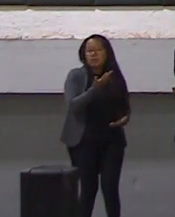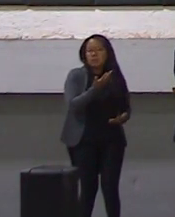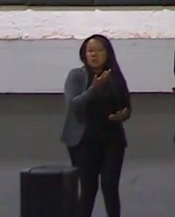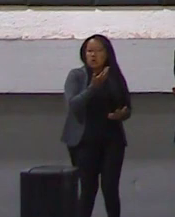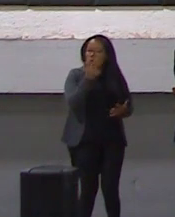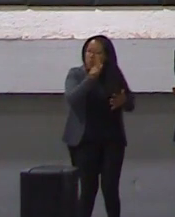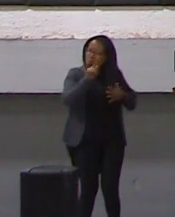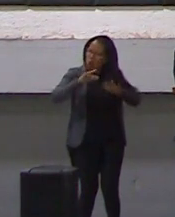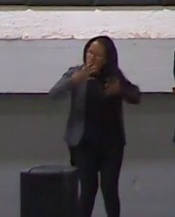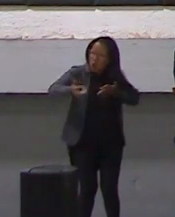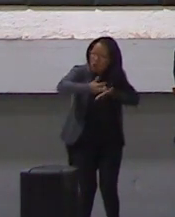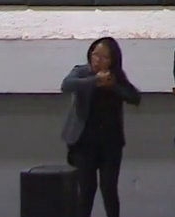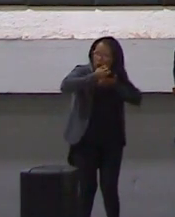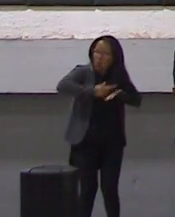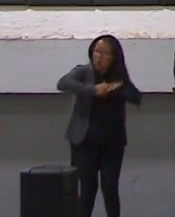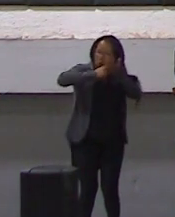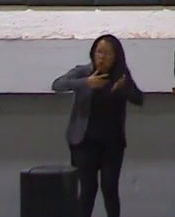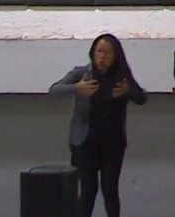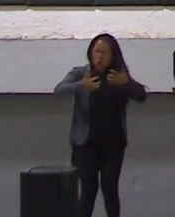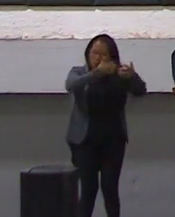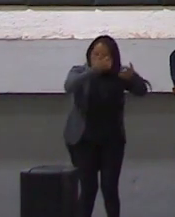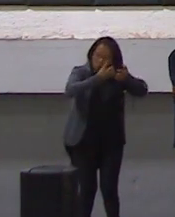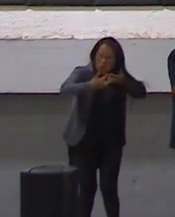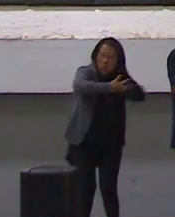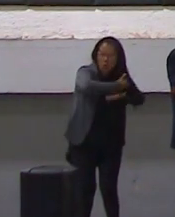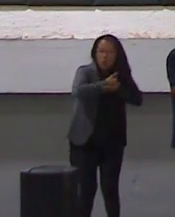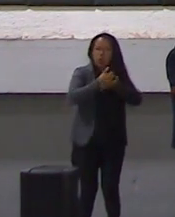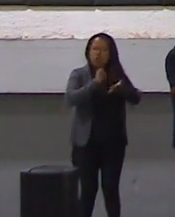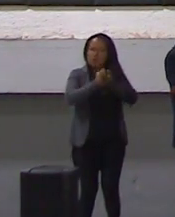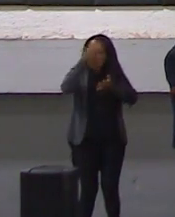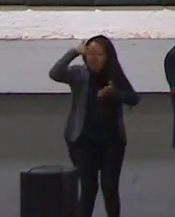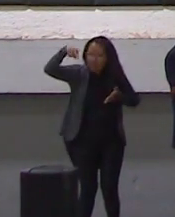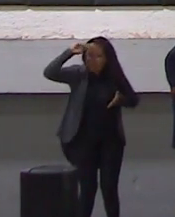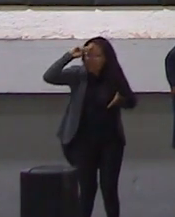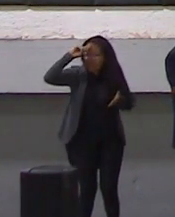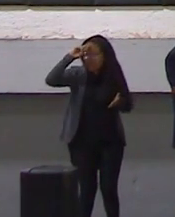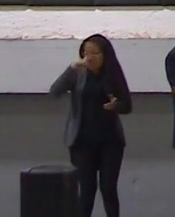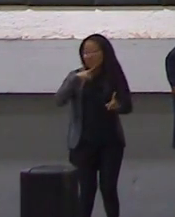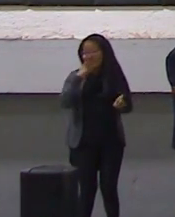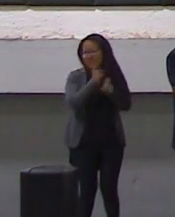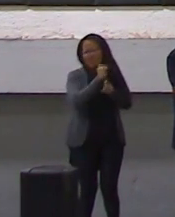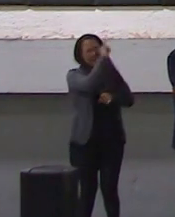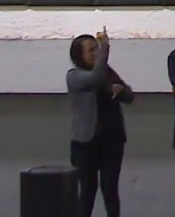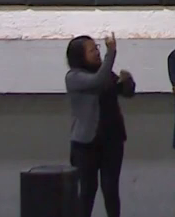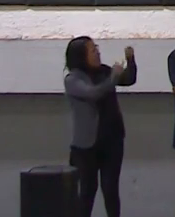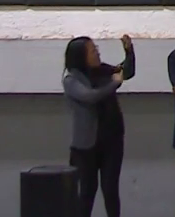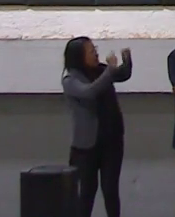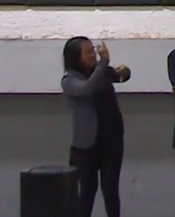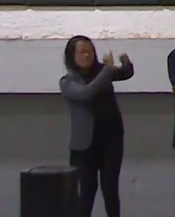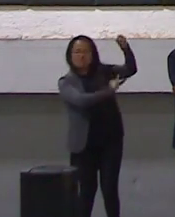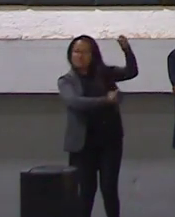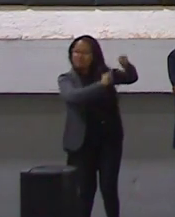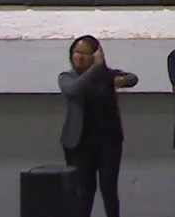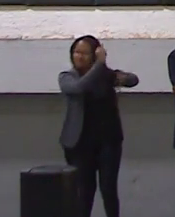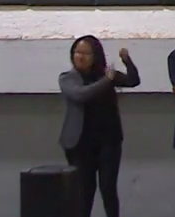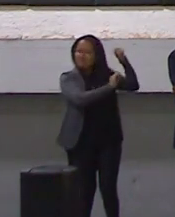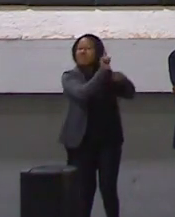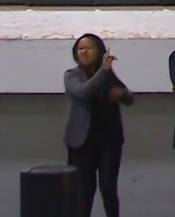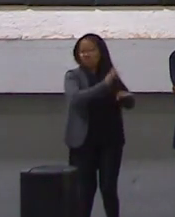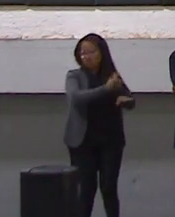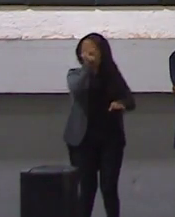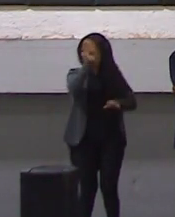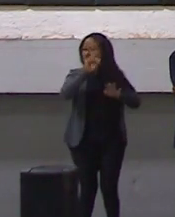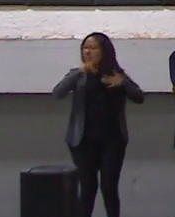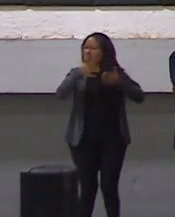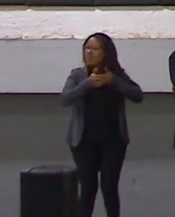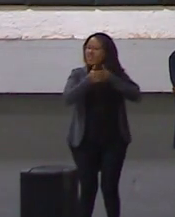recuperaciones sistematizaciones interpretaciones por algunas de esas líneas tenemos que orientarnos en